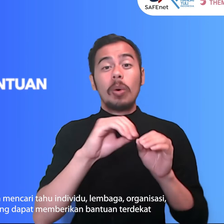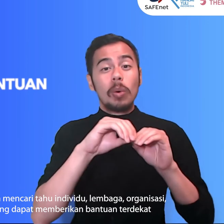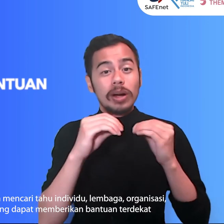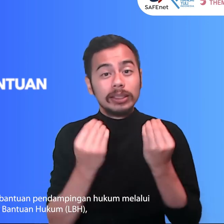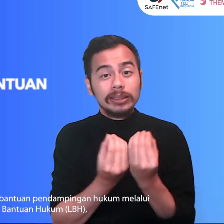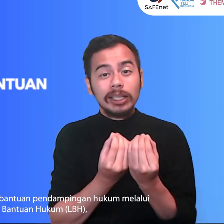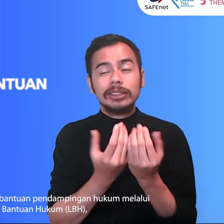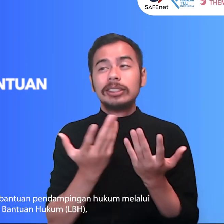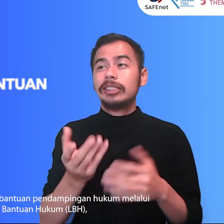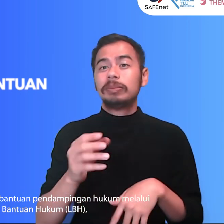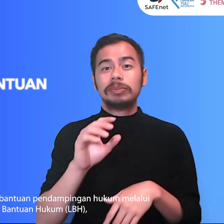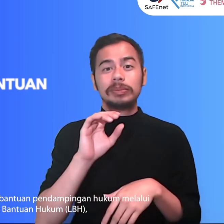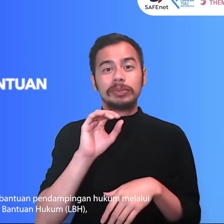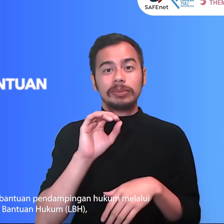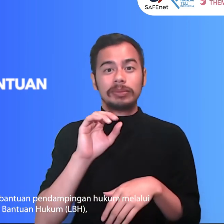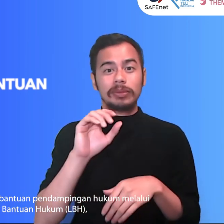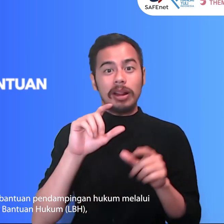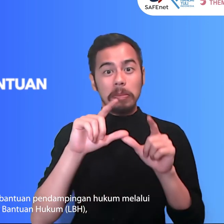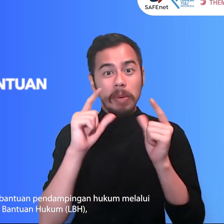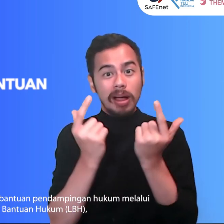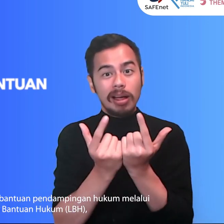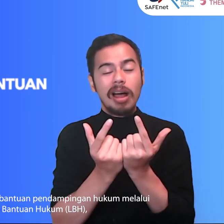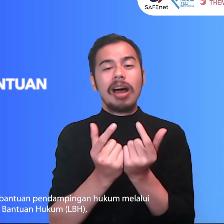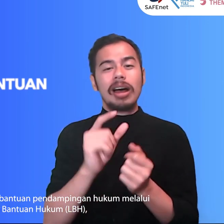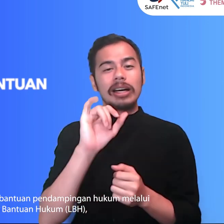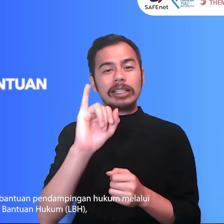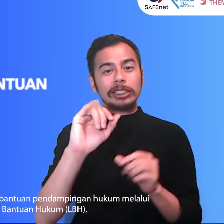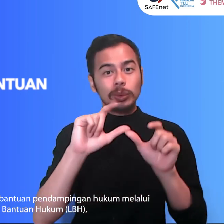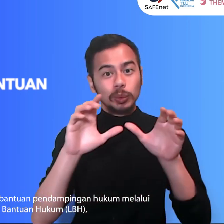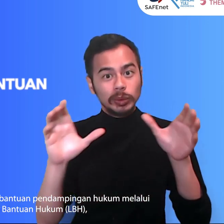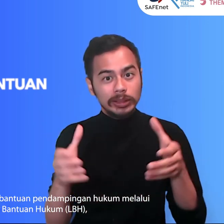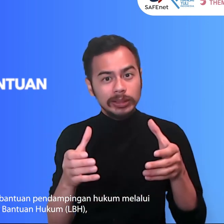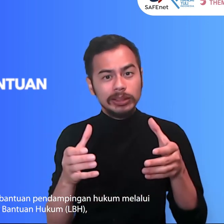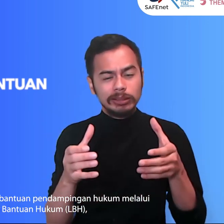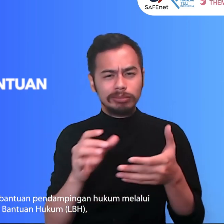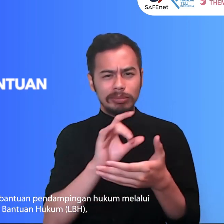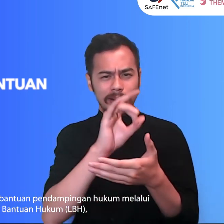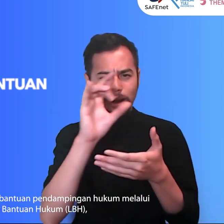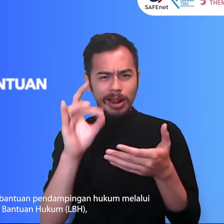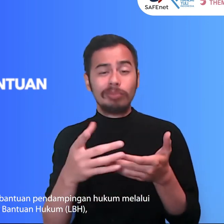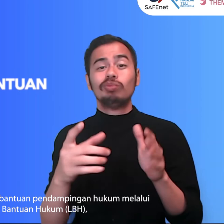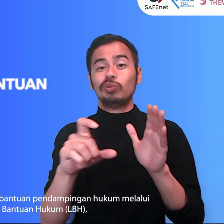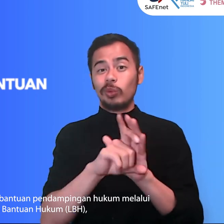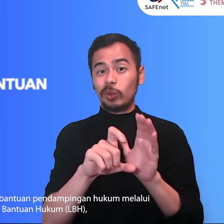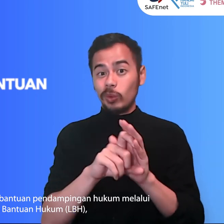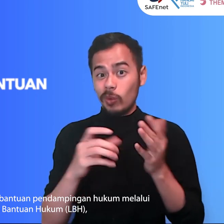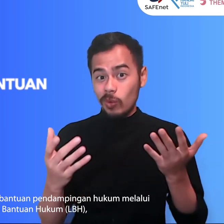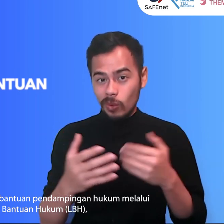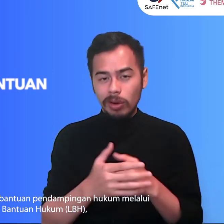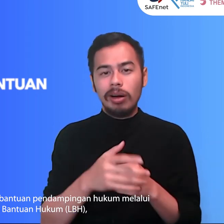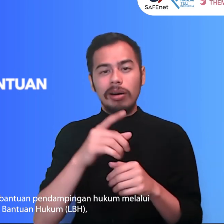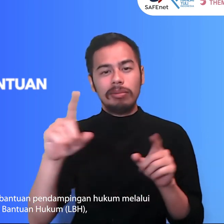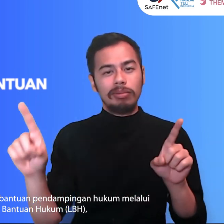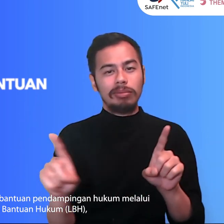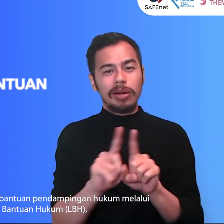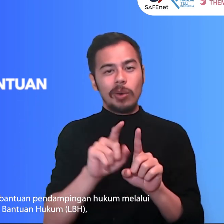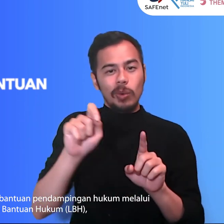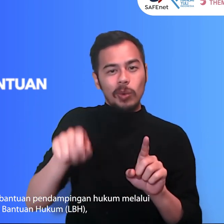lembaga organisasi atau institusi terpercaya yang dapat memberikan bantuan terdekat dari lokasi